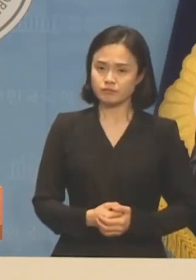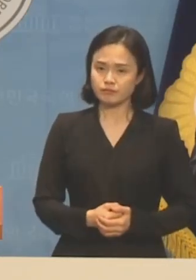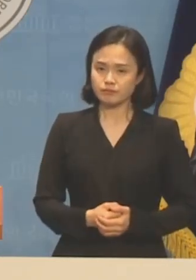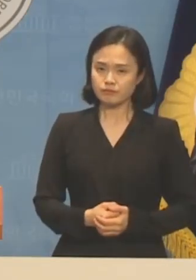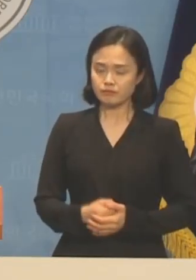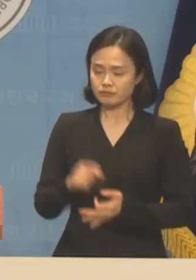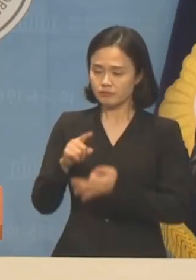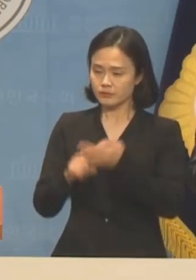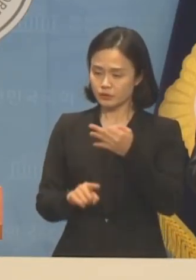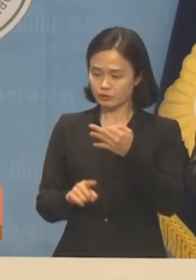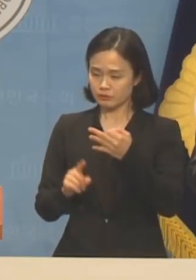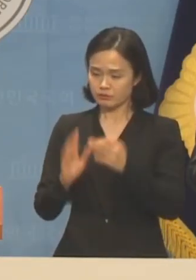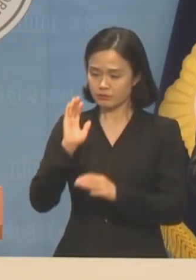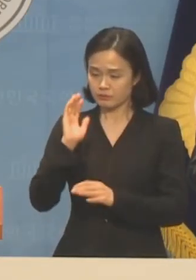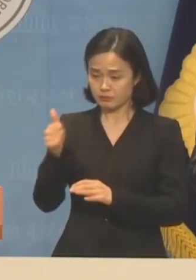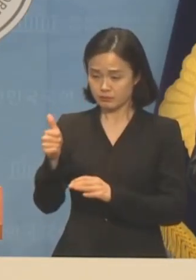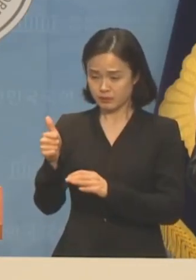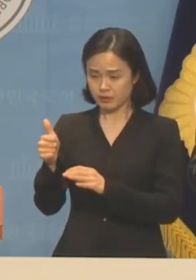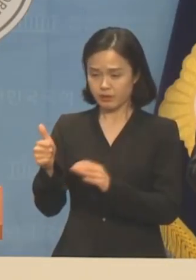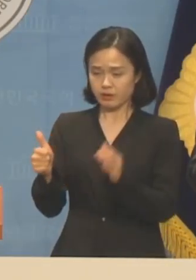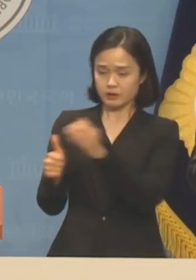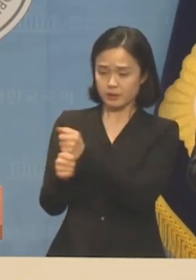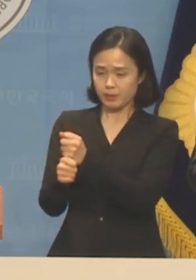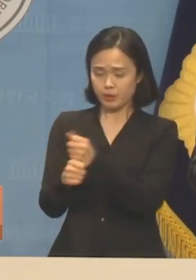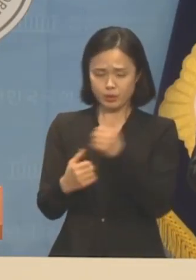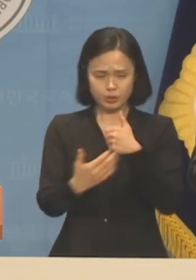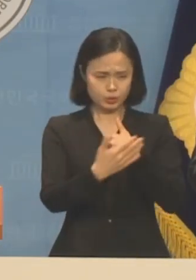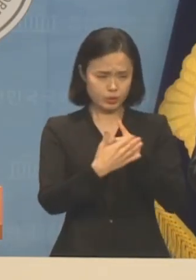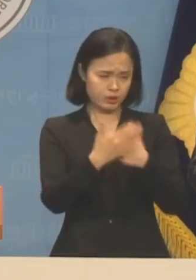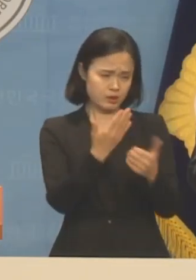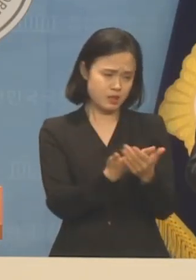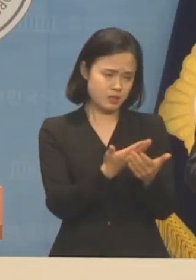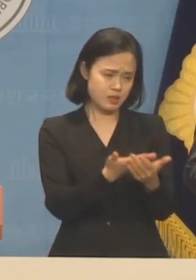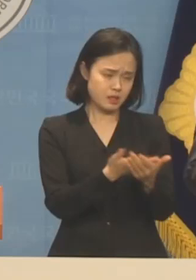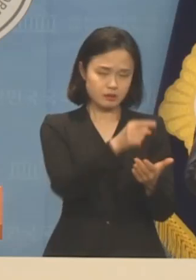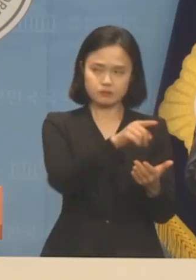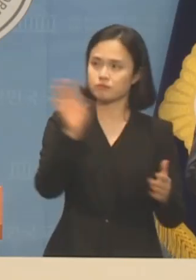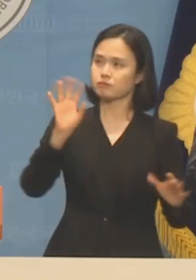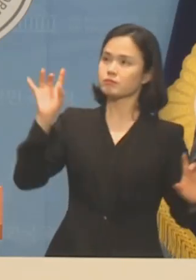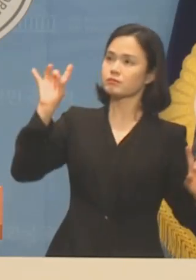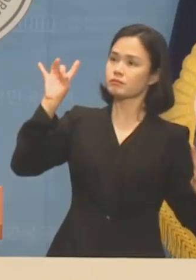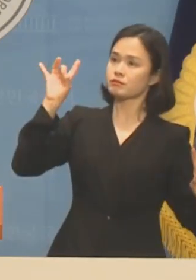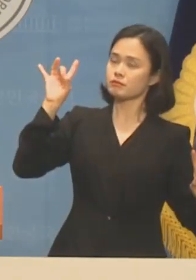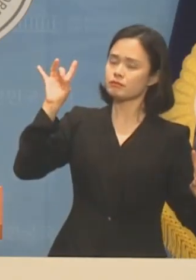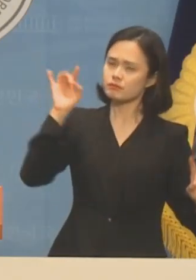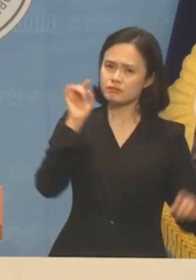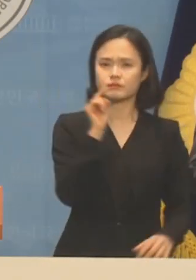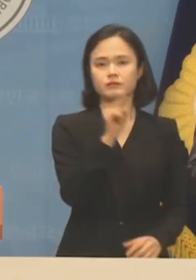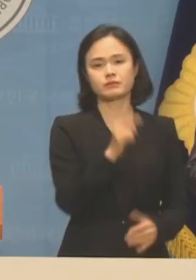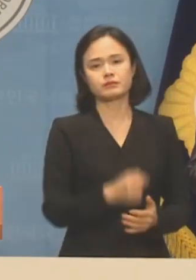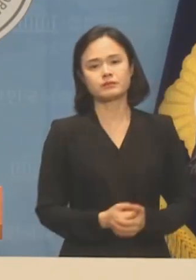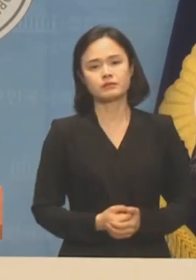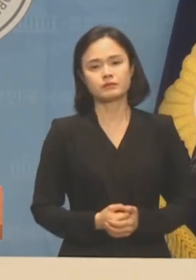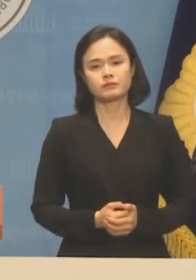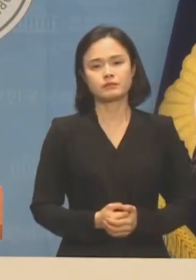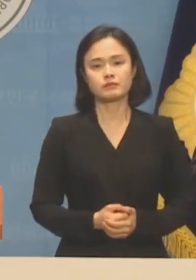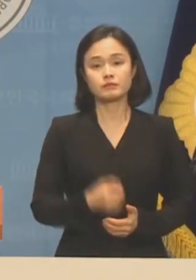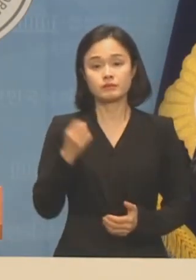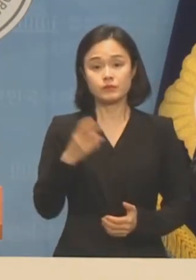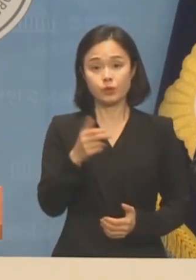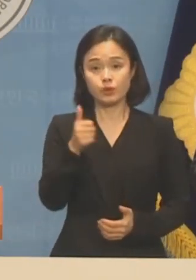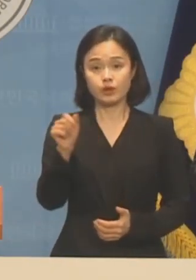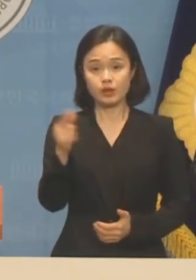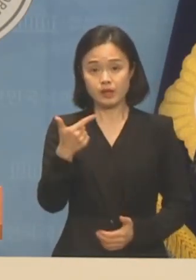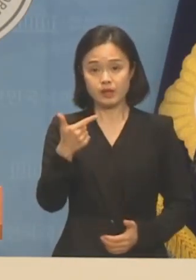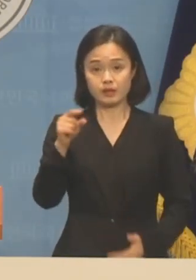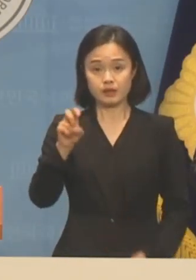합니다. 반대로 윤석열의 한남동 관저에 경찰 추가 배치가